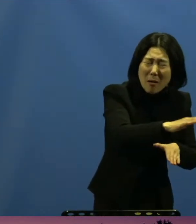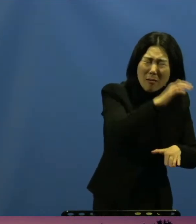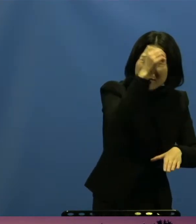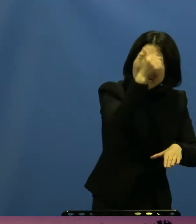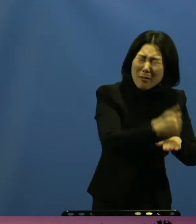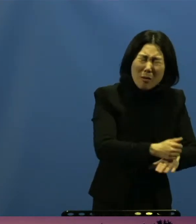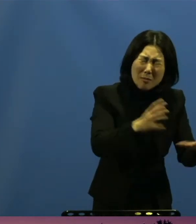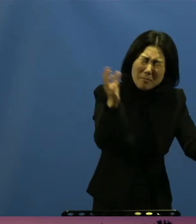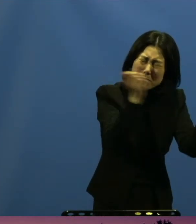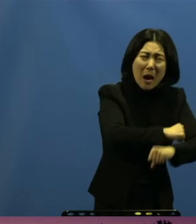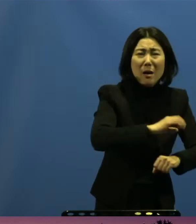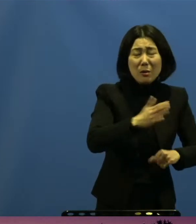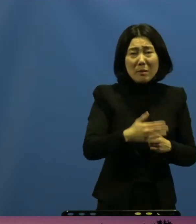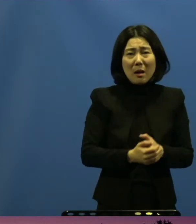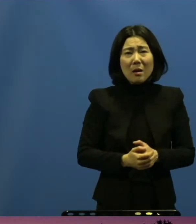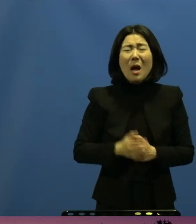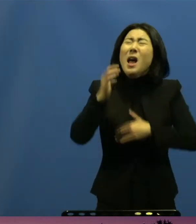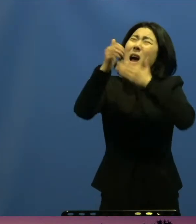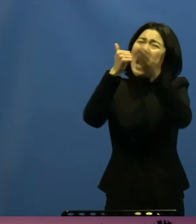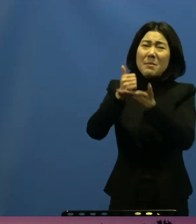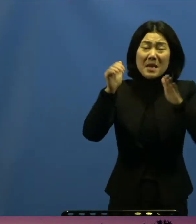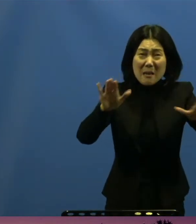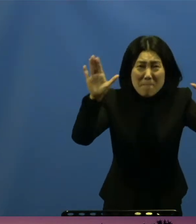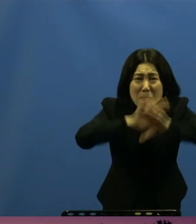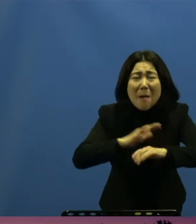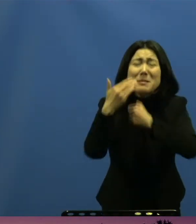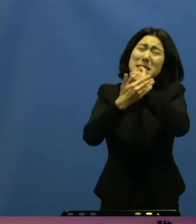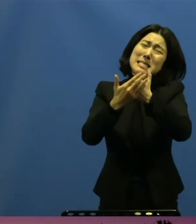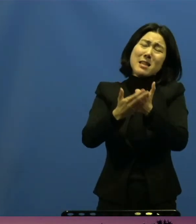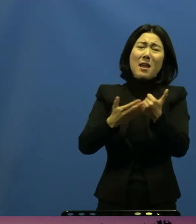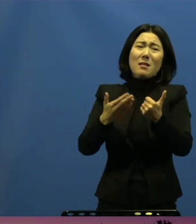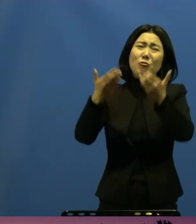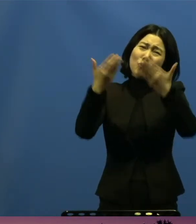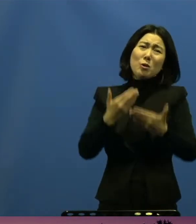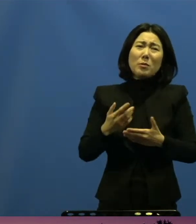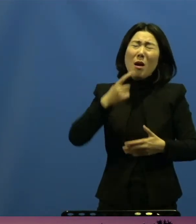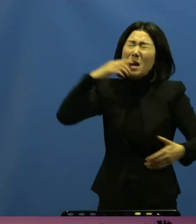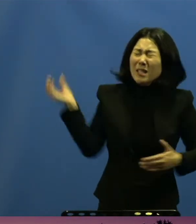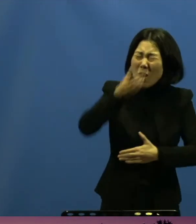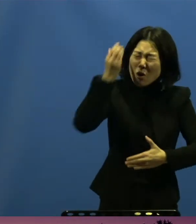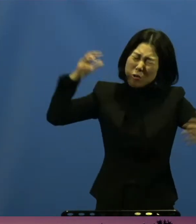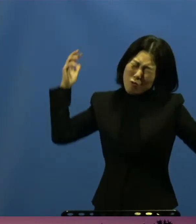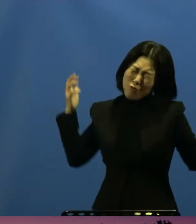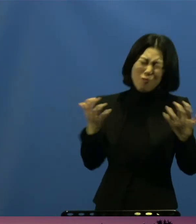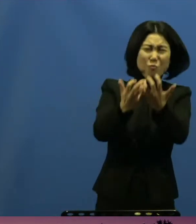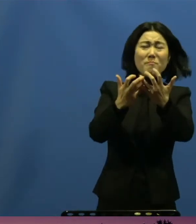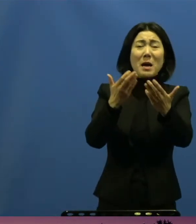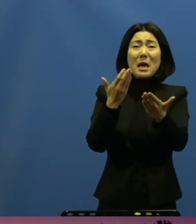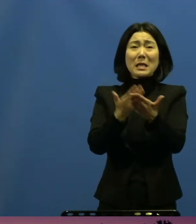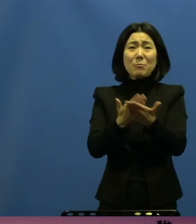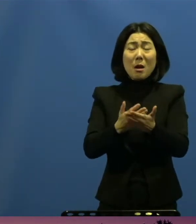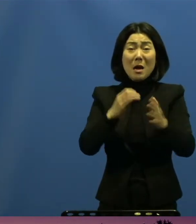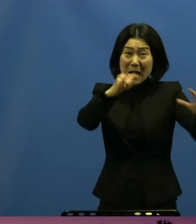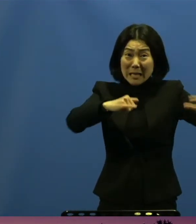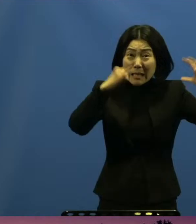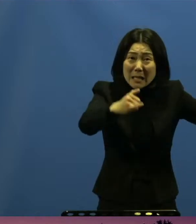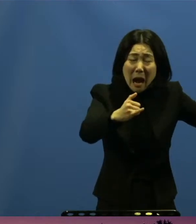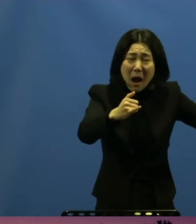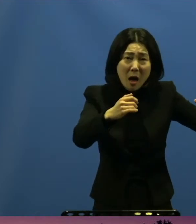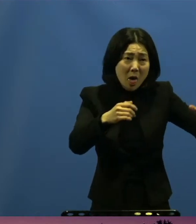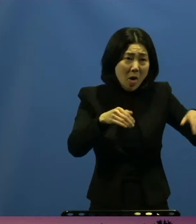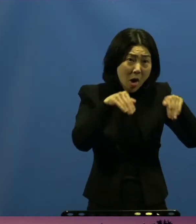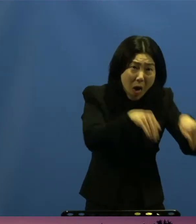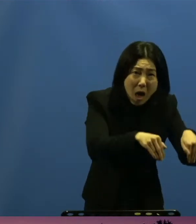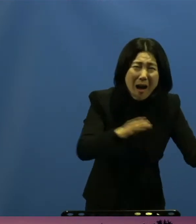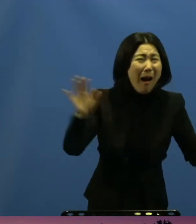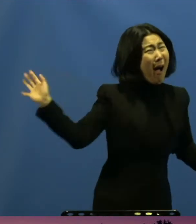하나님, 오이 밤에 은혜를 베풀어 주시옵소서. 성령으로 충만하게 하여 주시옵소서. 세상에 따라가지 않게